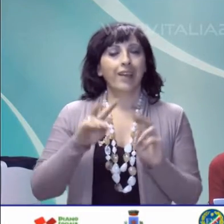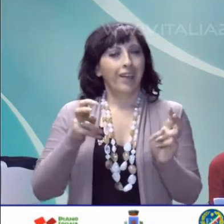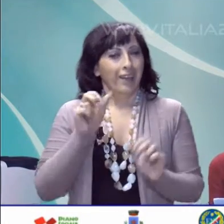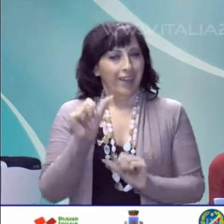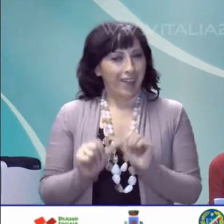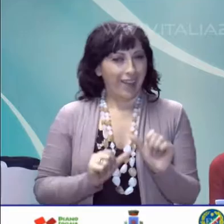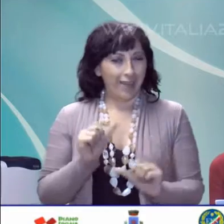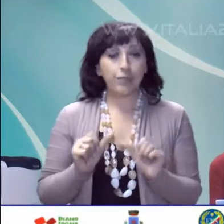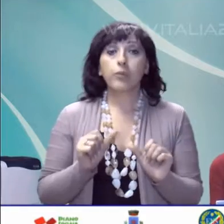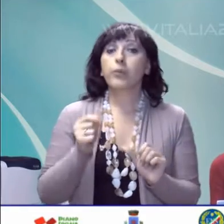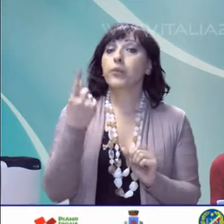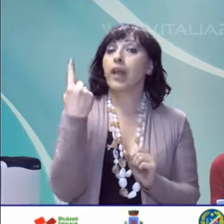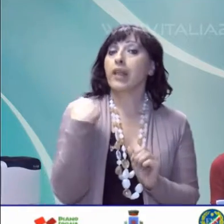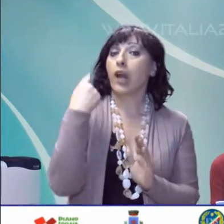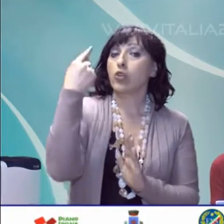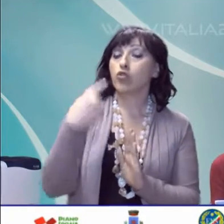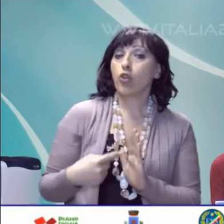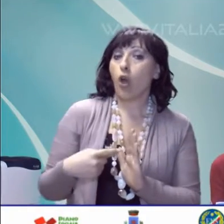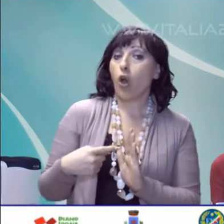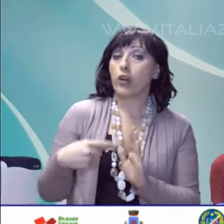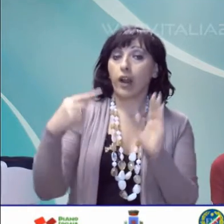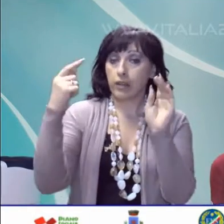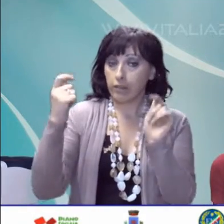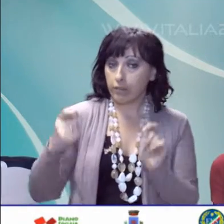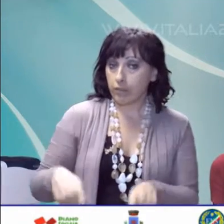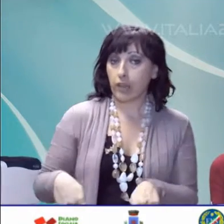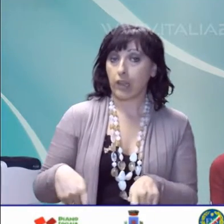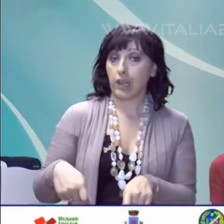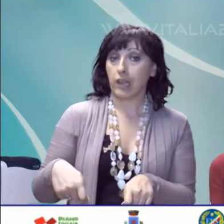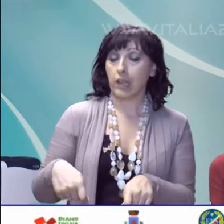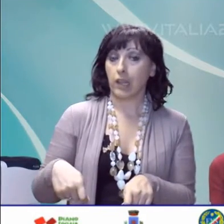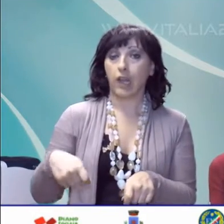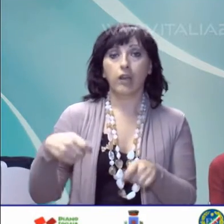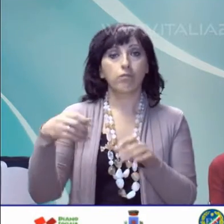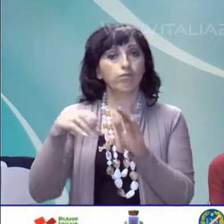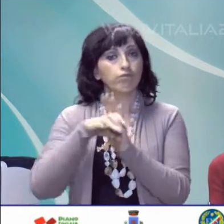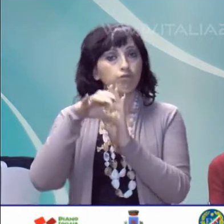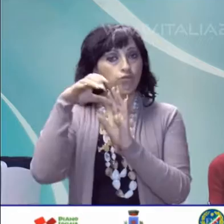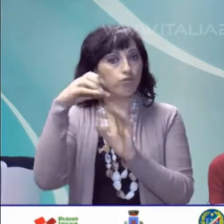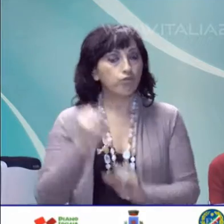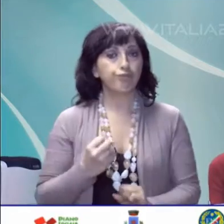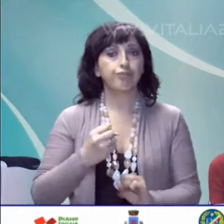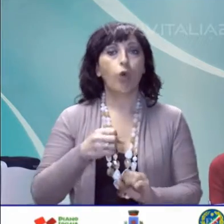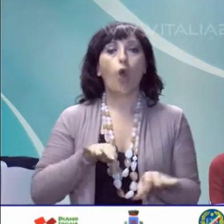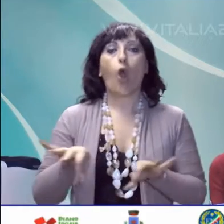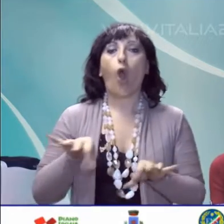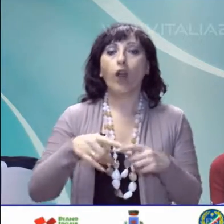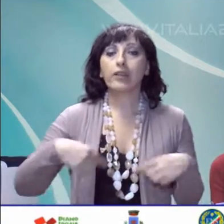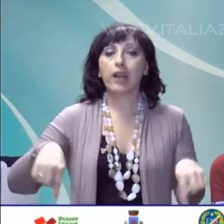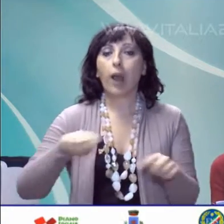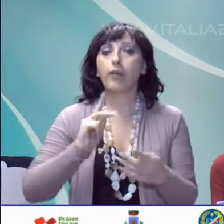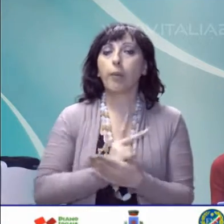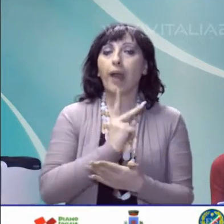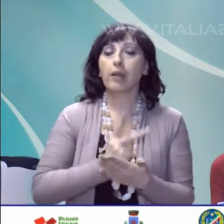Voltiamo pagina. Nella giornata di ieri si è dato avvio alla fase di costituzione di un coordinamento permanente